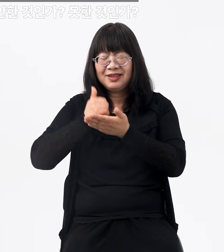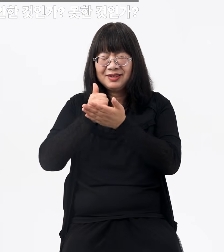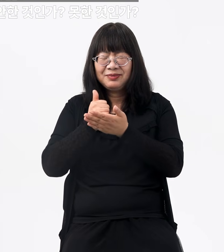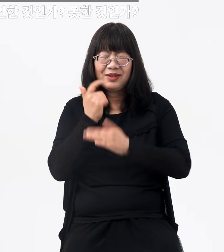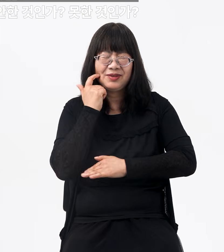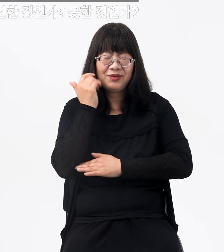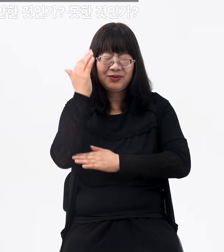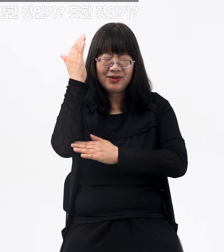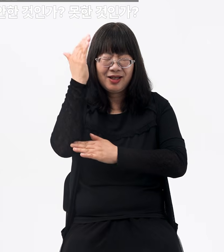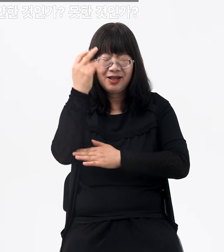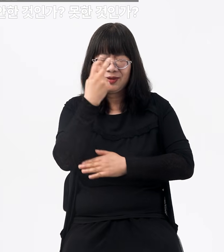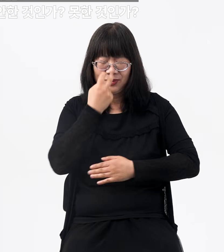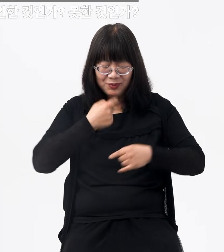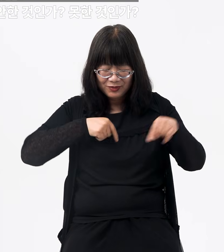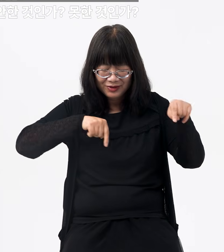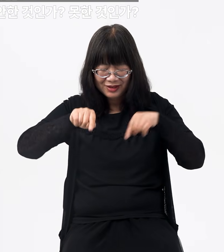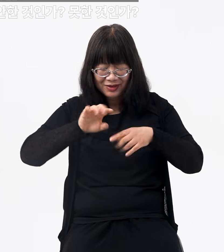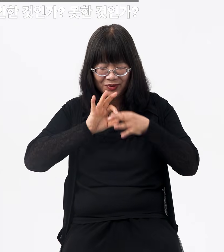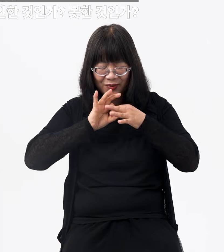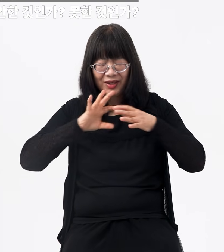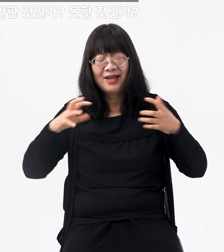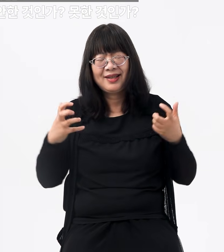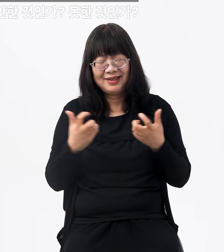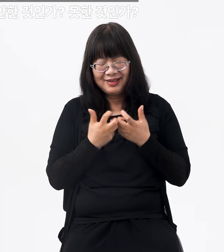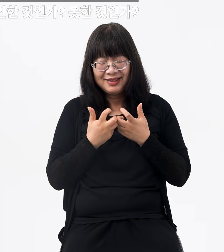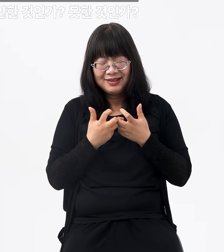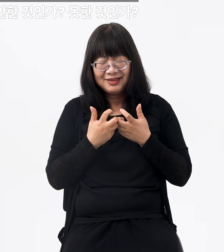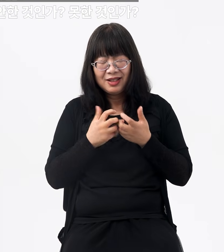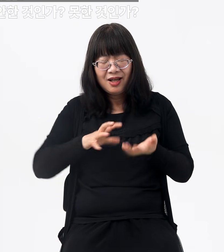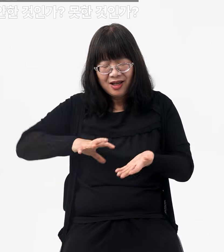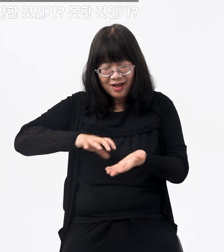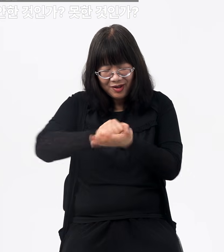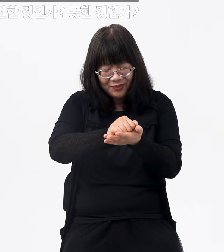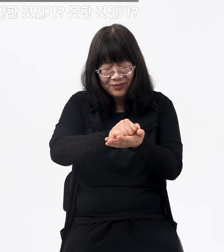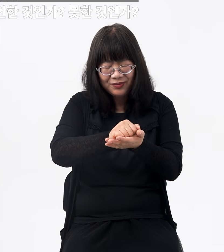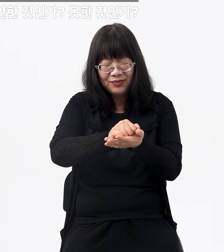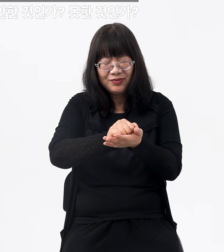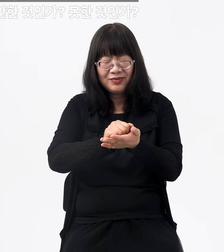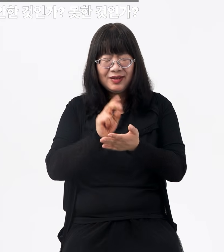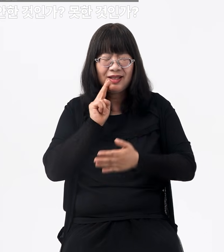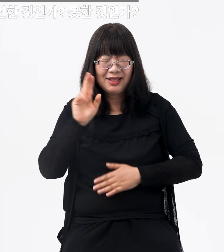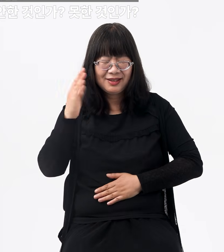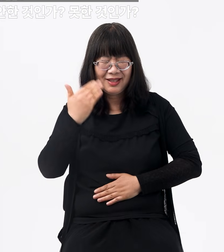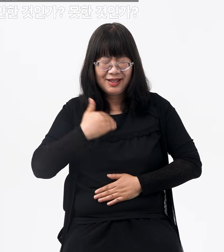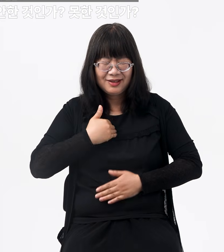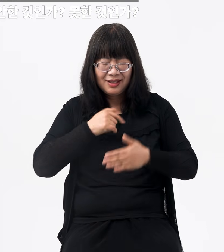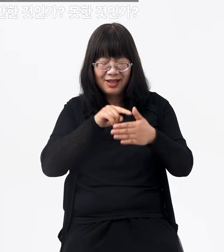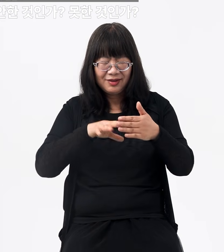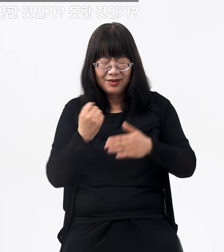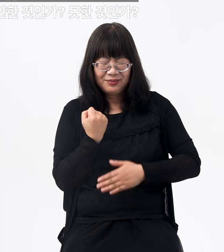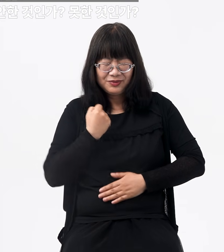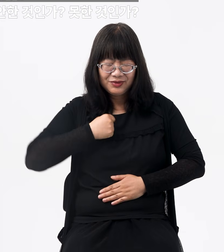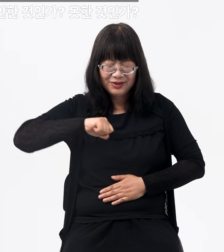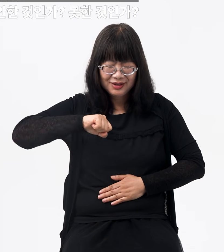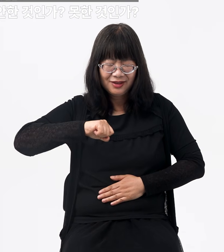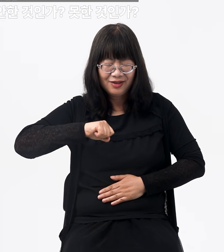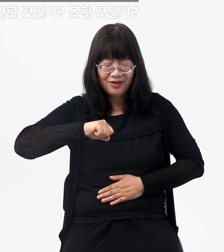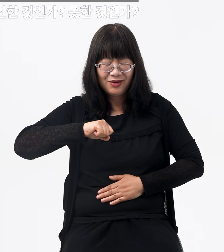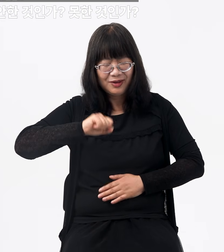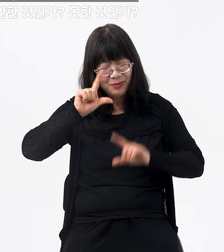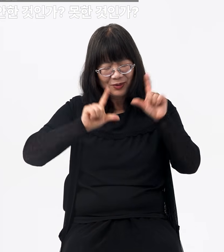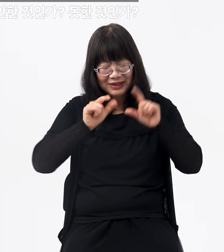하나님의 영광과 통치로 가득 정복해야 될 내 안에 불순종의 영역은